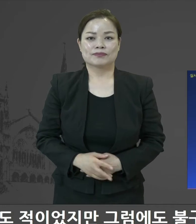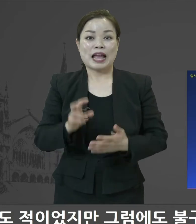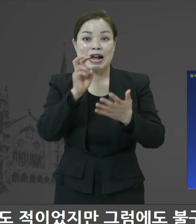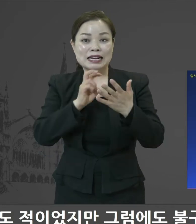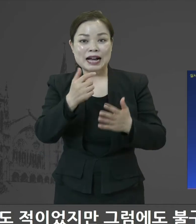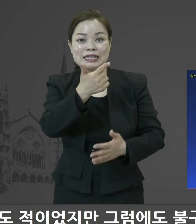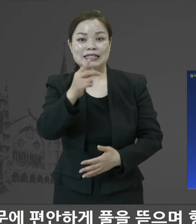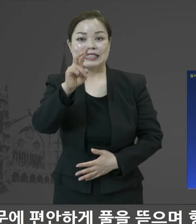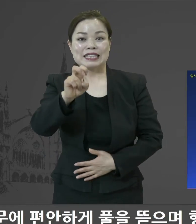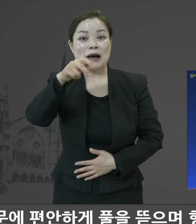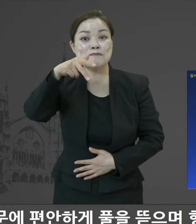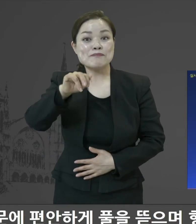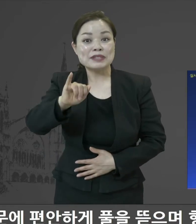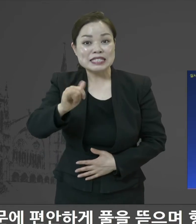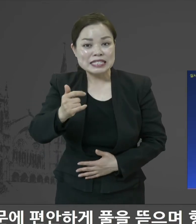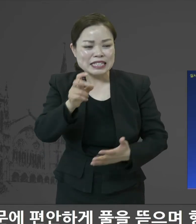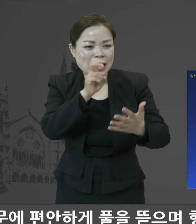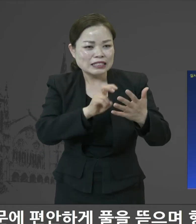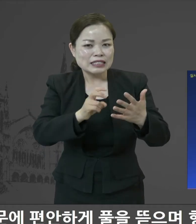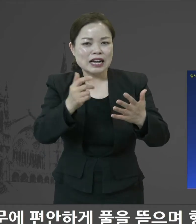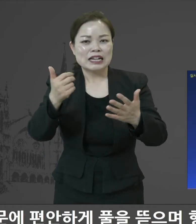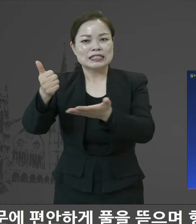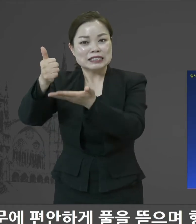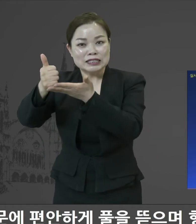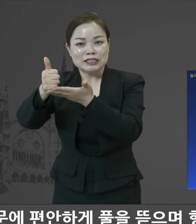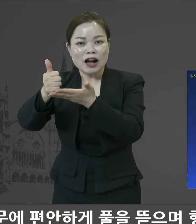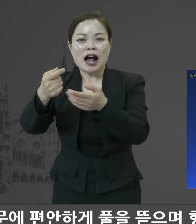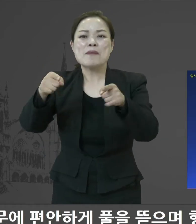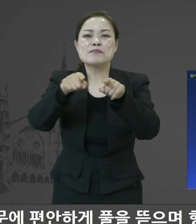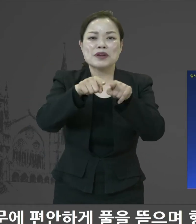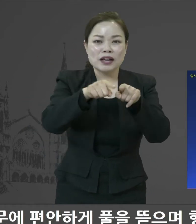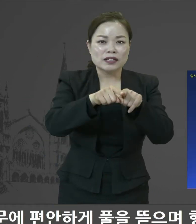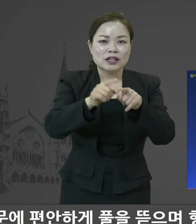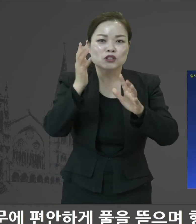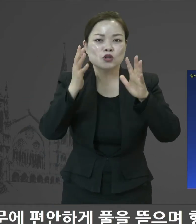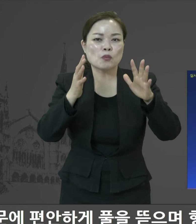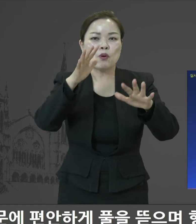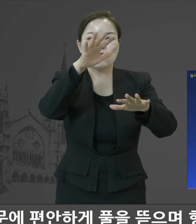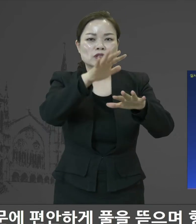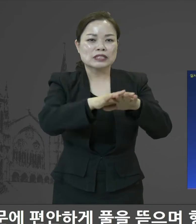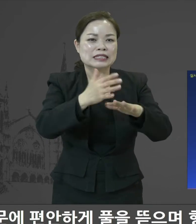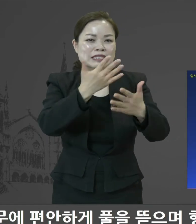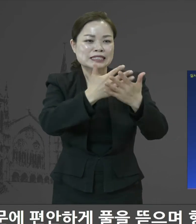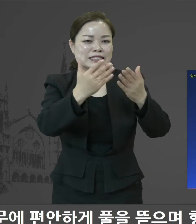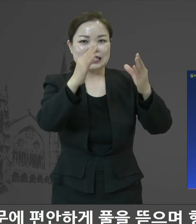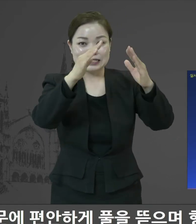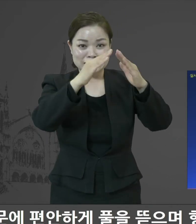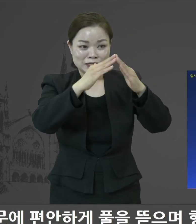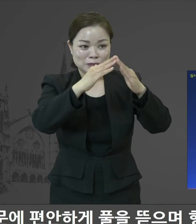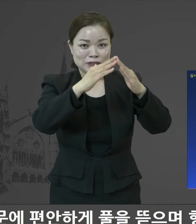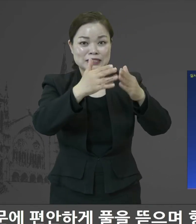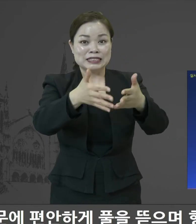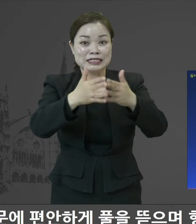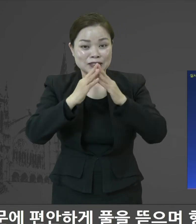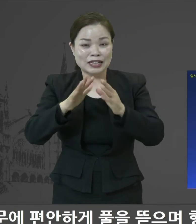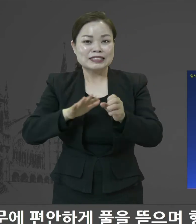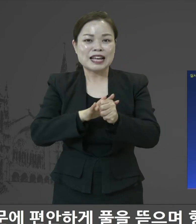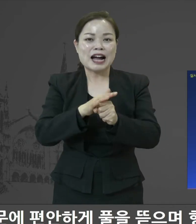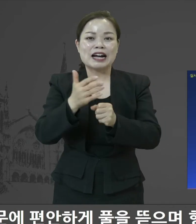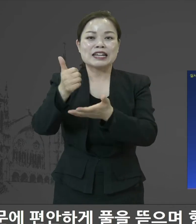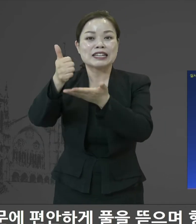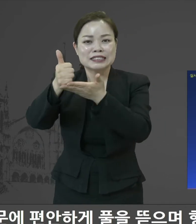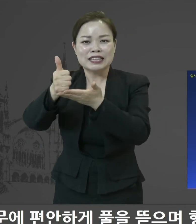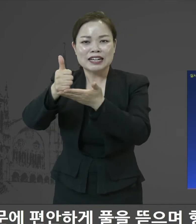가수 남진은 님과 함께라는 노래를 불렀죠. 워낙 유명한 노래입니다. 저 푸른 초원 위에 그림 같은 집을 짓고 사랑하는 우리 님과